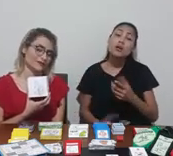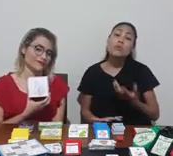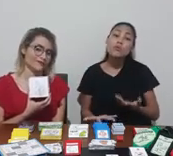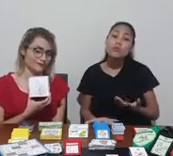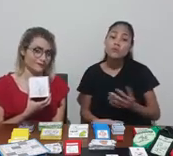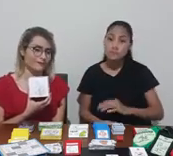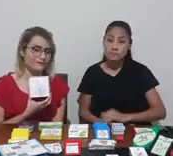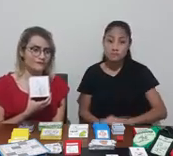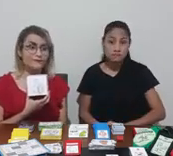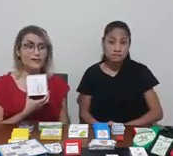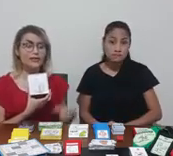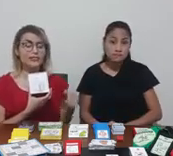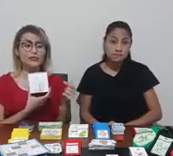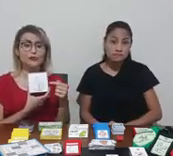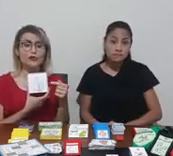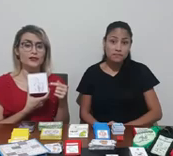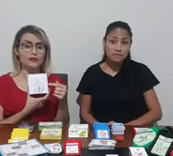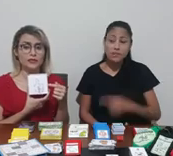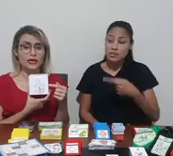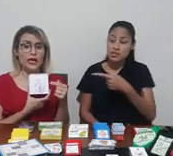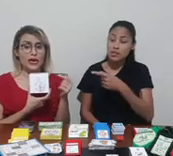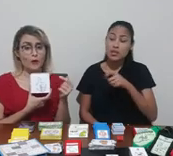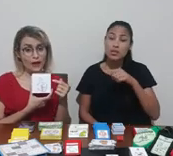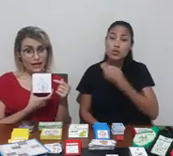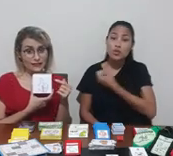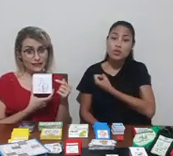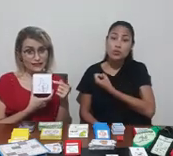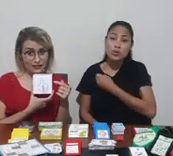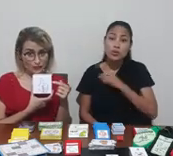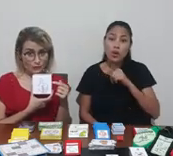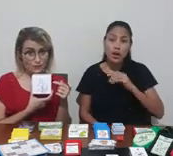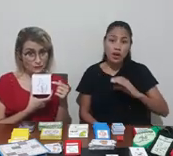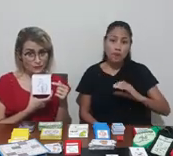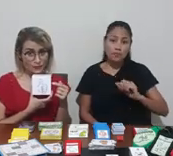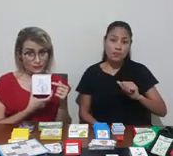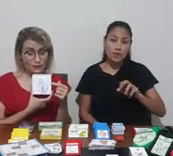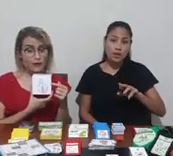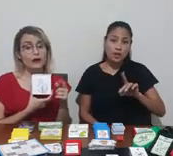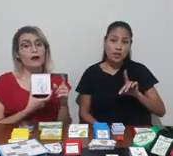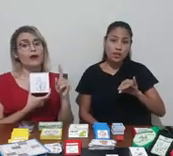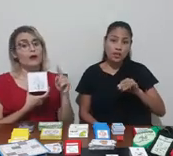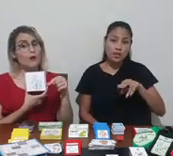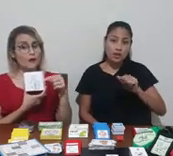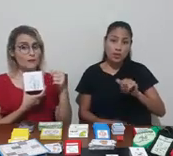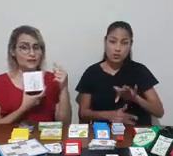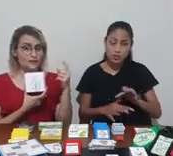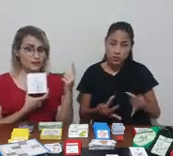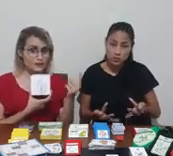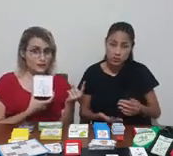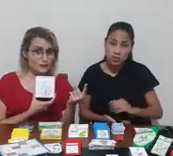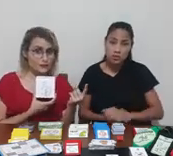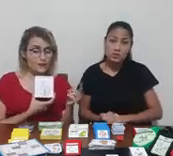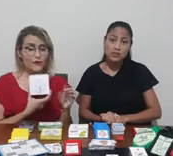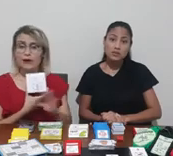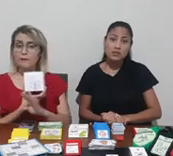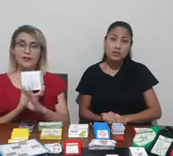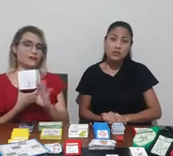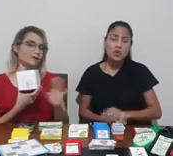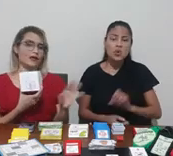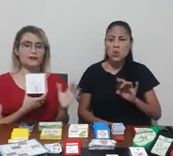acham? Esse número aqui é um cardinal com representação